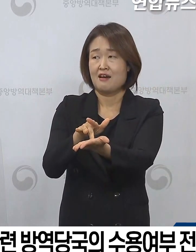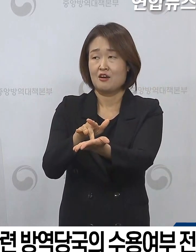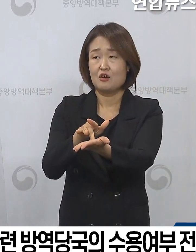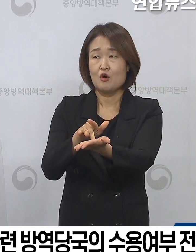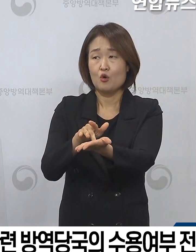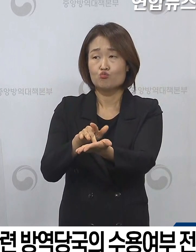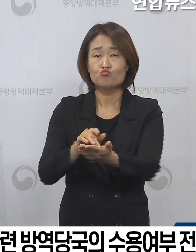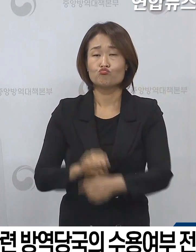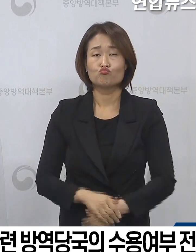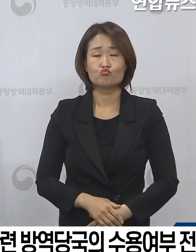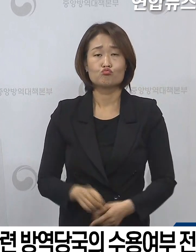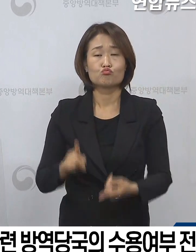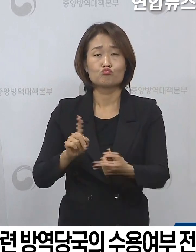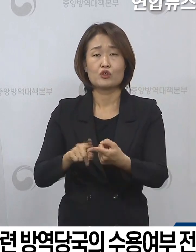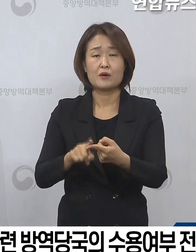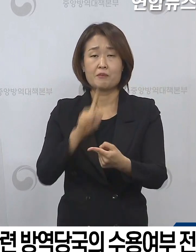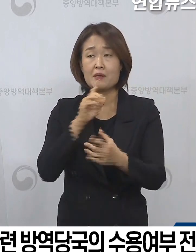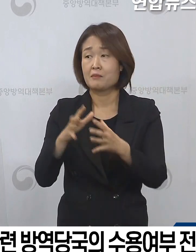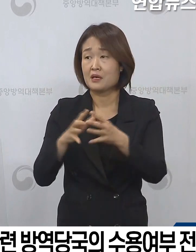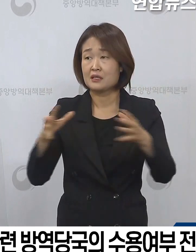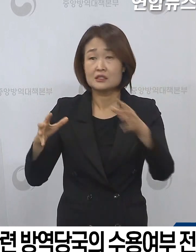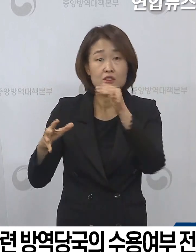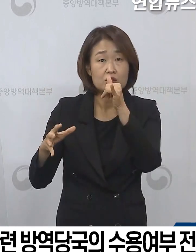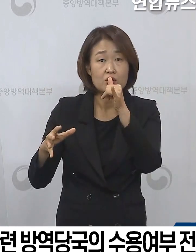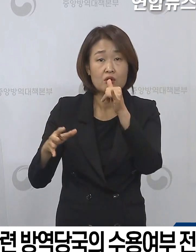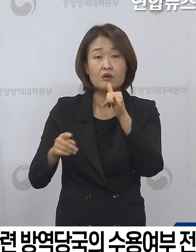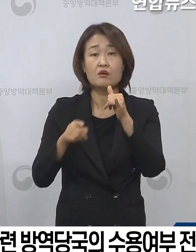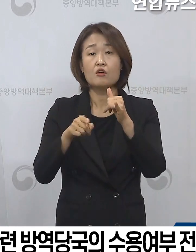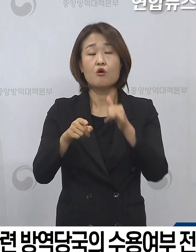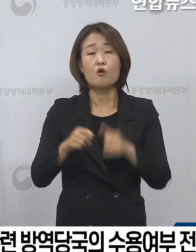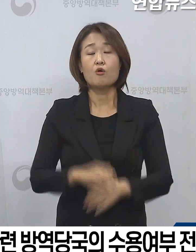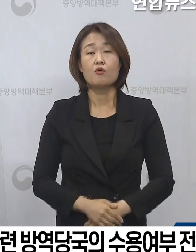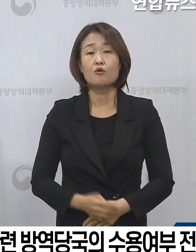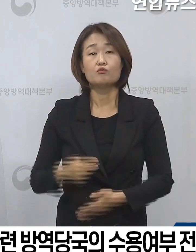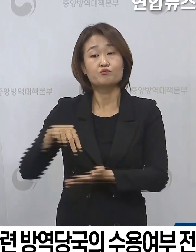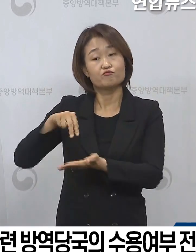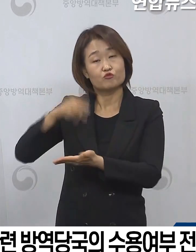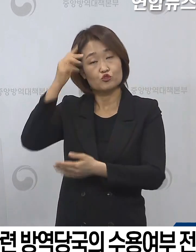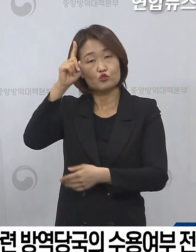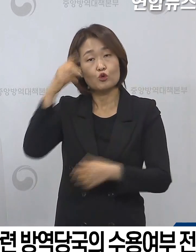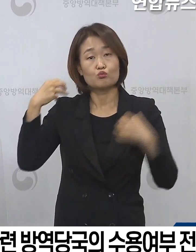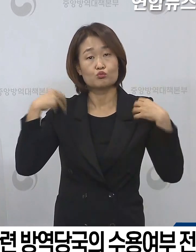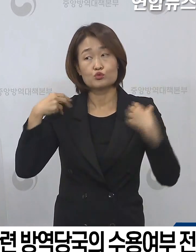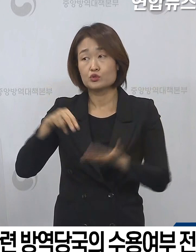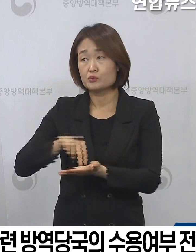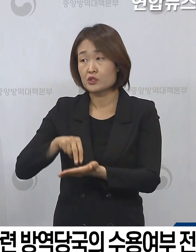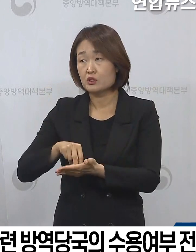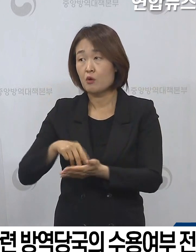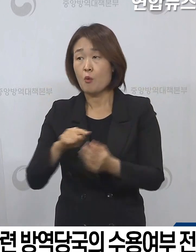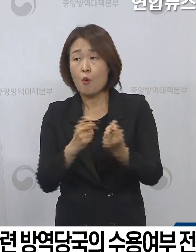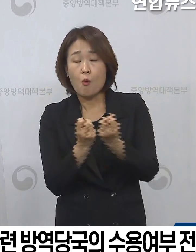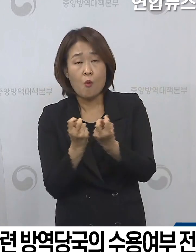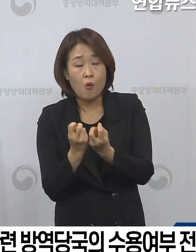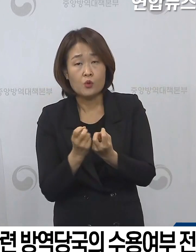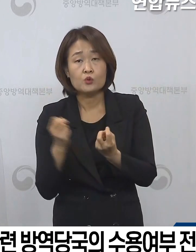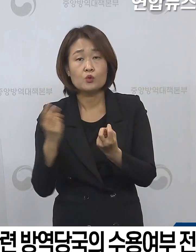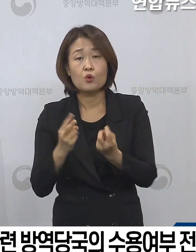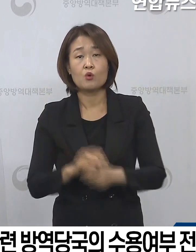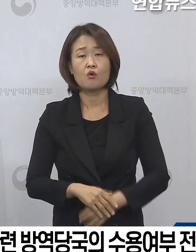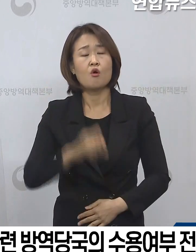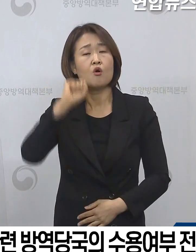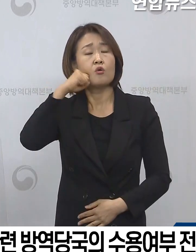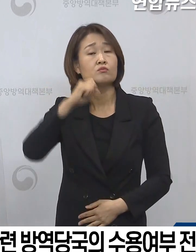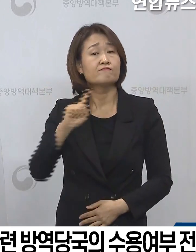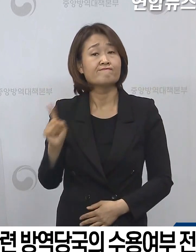기자님 설명했습니다 이 문제에 대해서 방역당국 의 수용 여부에 대한 전략이었다 하고 또 어떠한